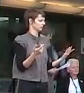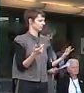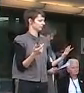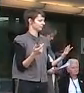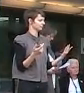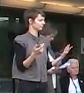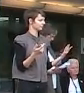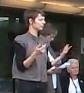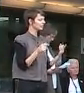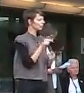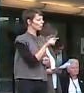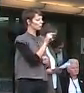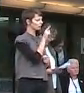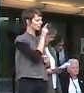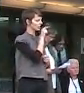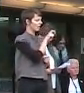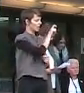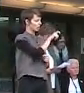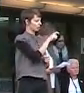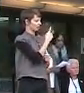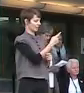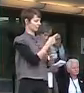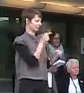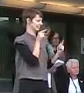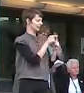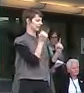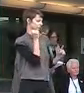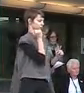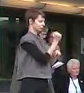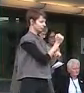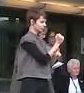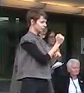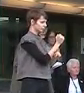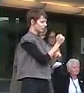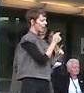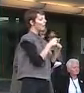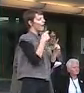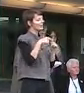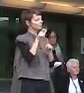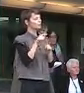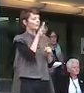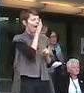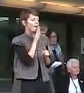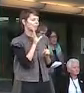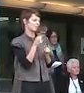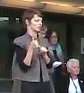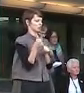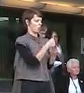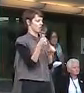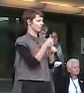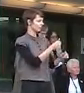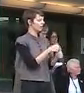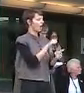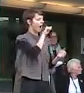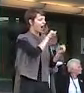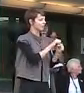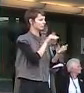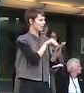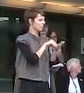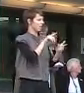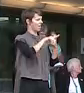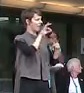Täterverkettung waren es neben der direkten Täterschaft bei Tötung oder Unterlassung mitunter auch